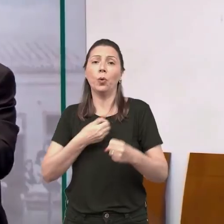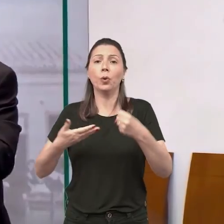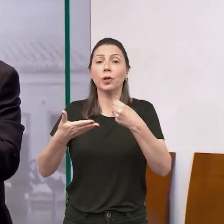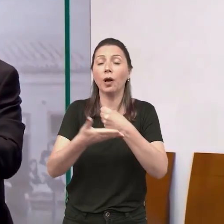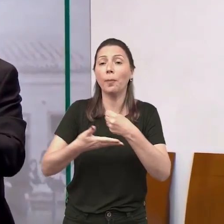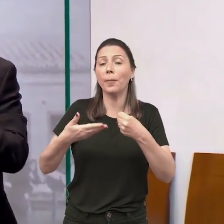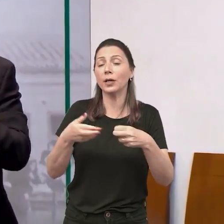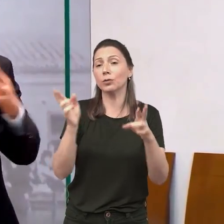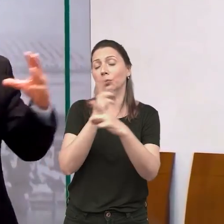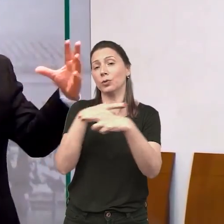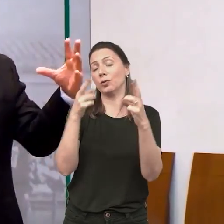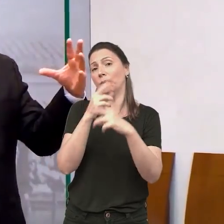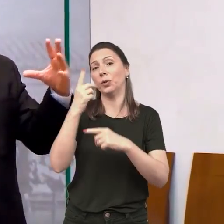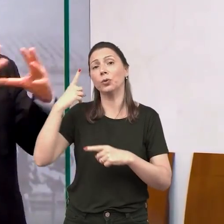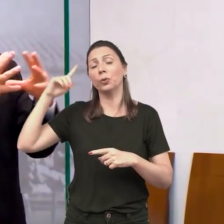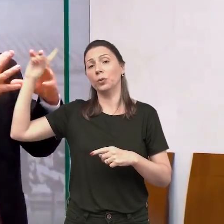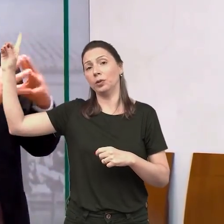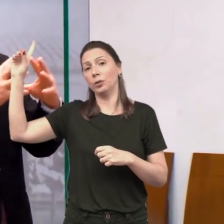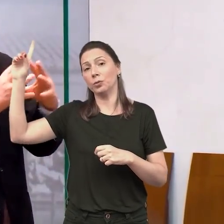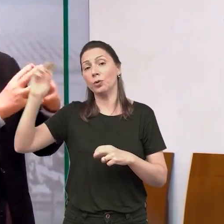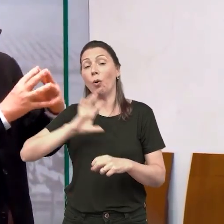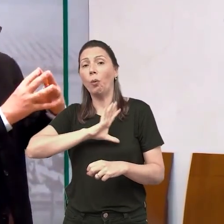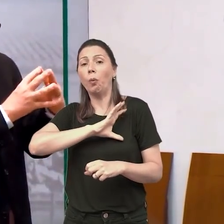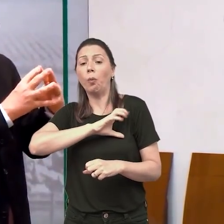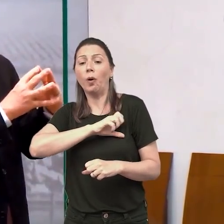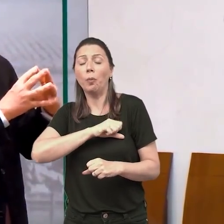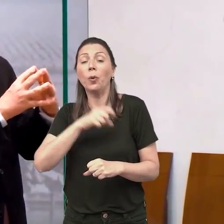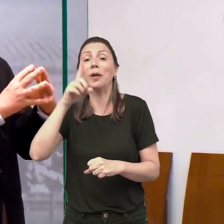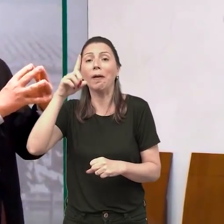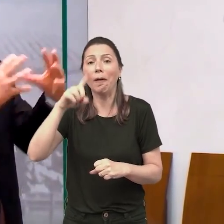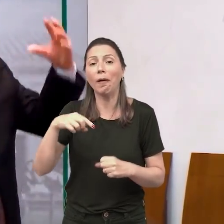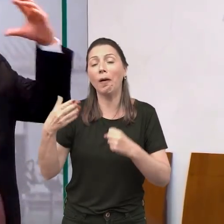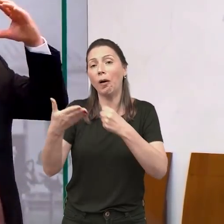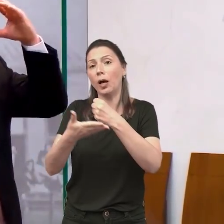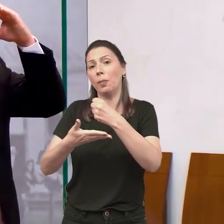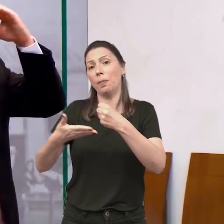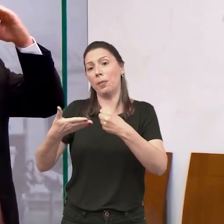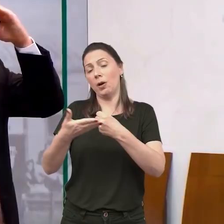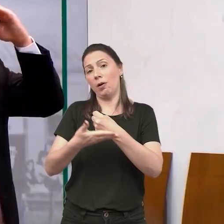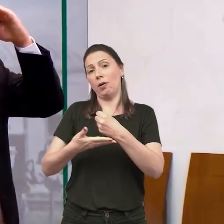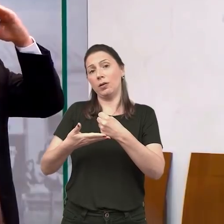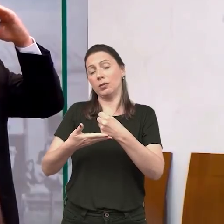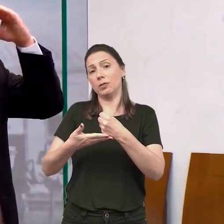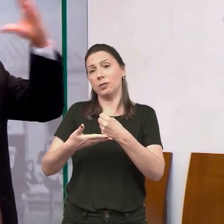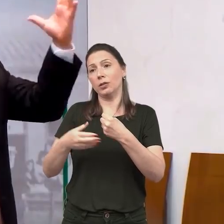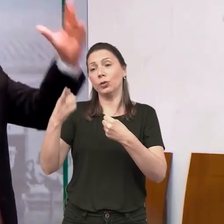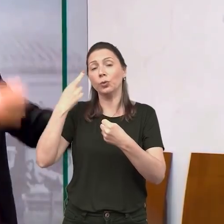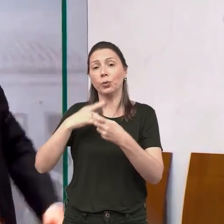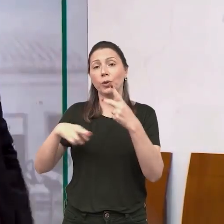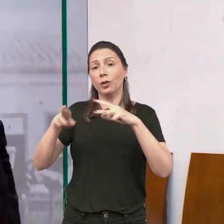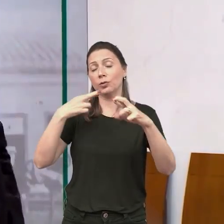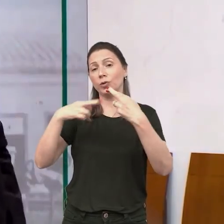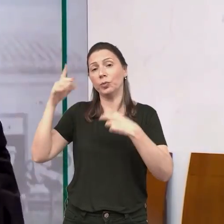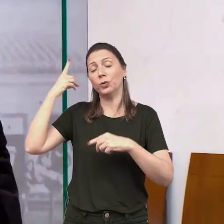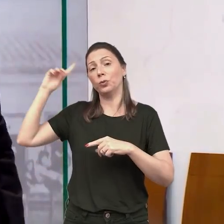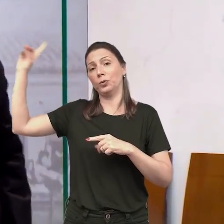nosso relacionamento. O amor é a base da nossa obediência. Então nós precisamos usar o quê? O